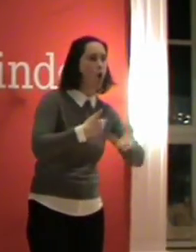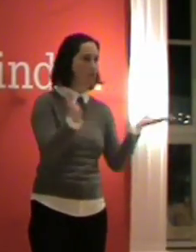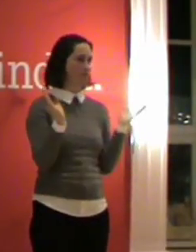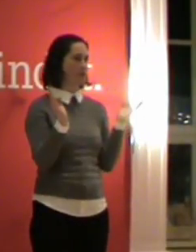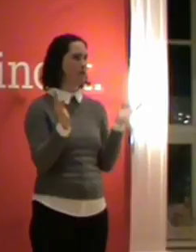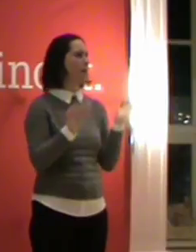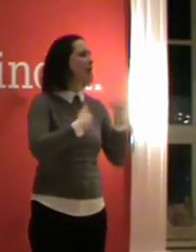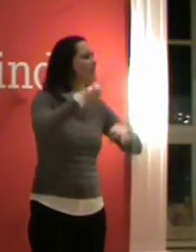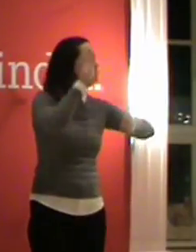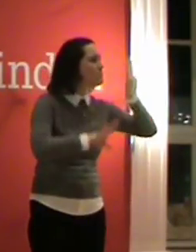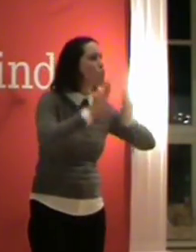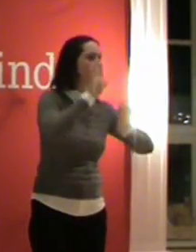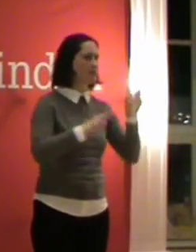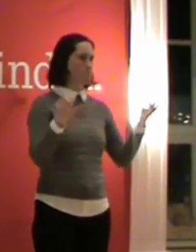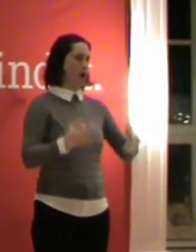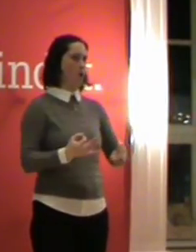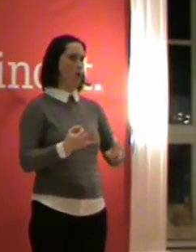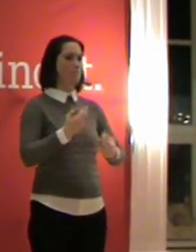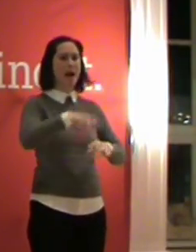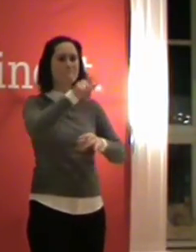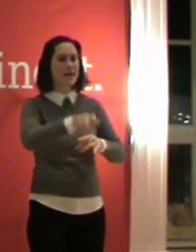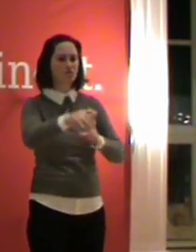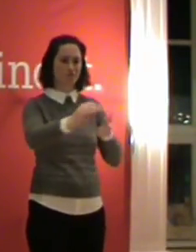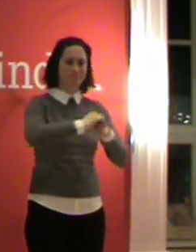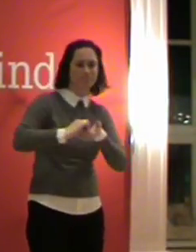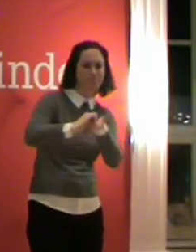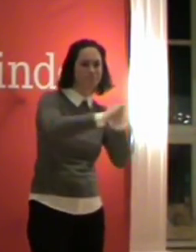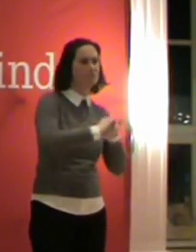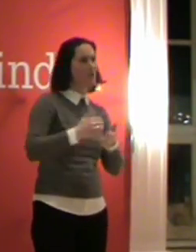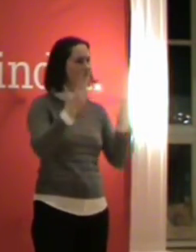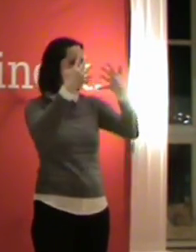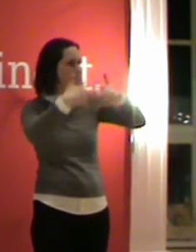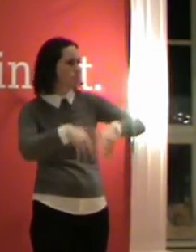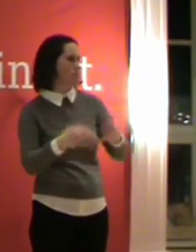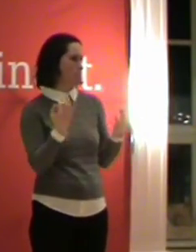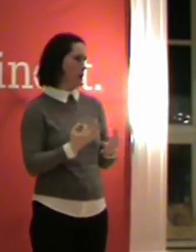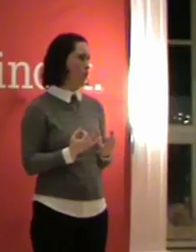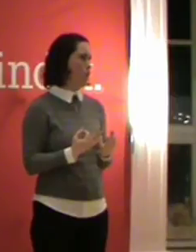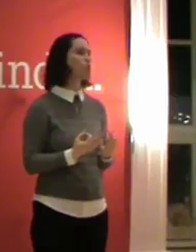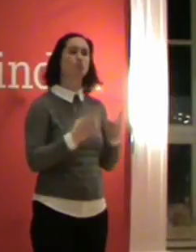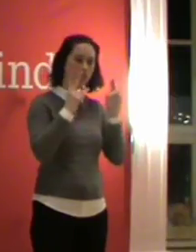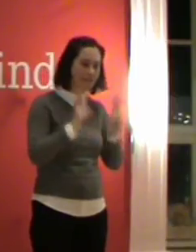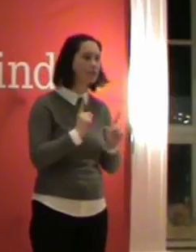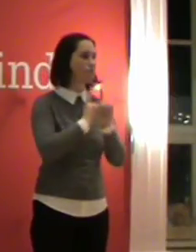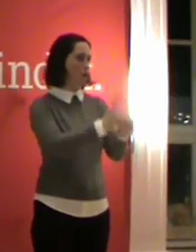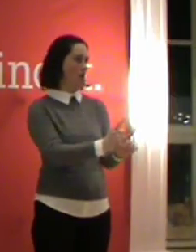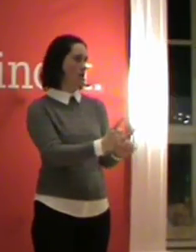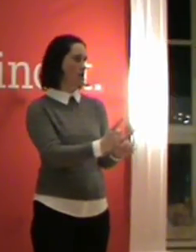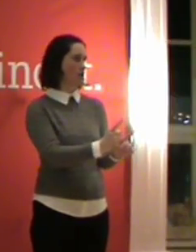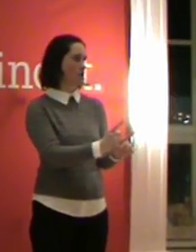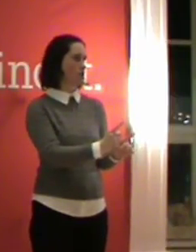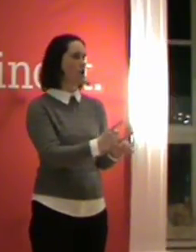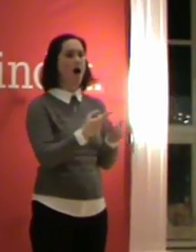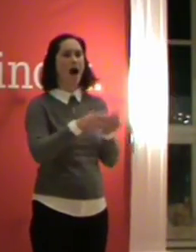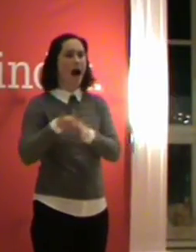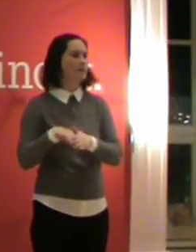mehr Demokratie, wir brauchen mehr Menschlichkeit. Das ist die einzige Schlussfolgerung, die möglich ist. Und nicht das, was andere